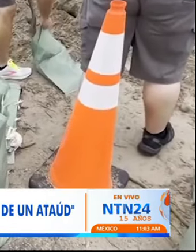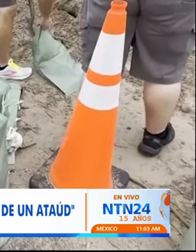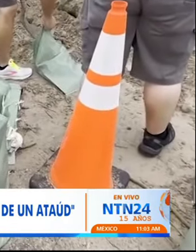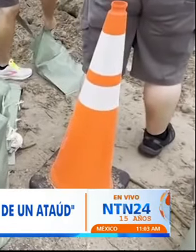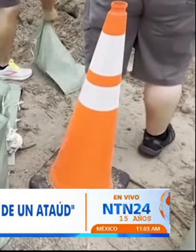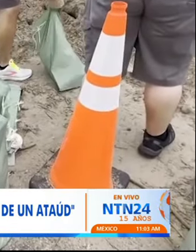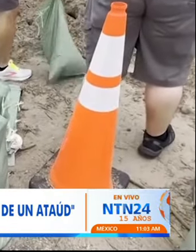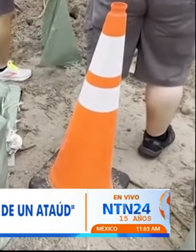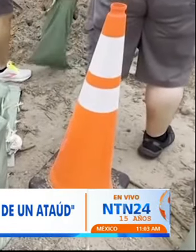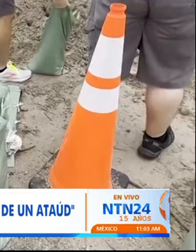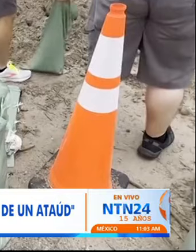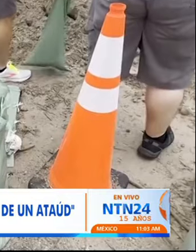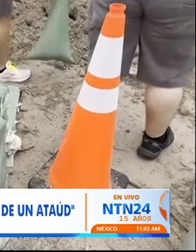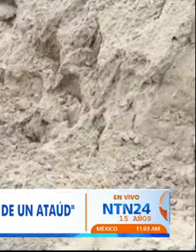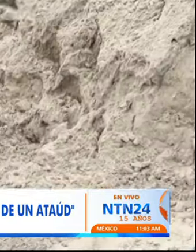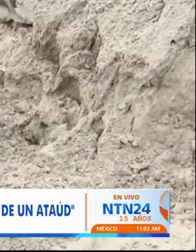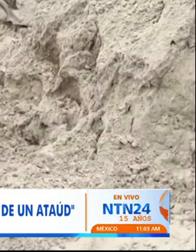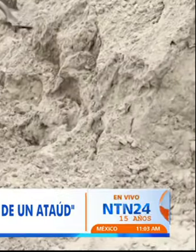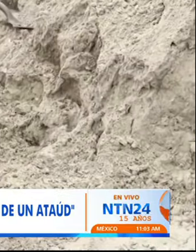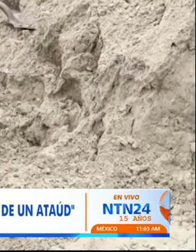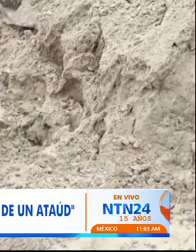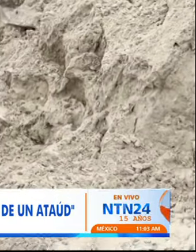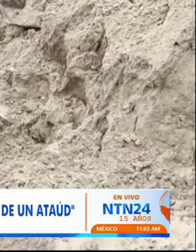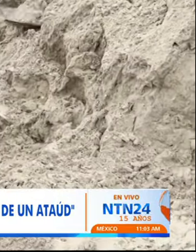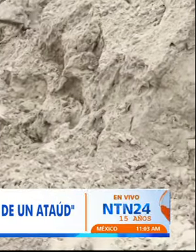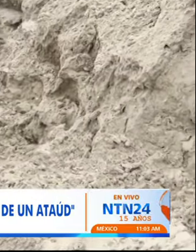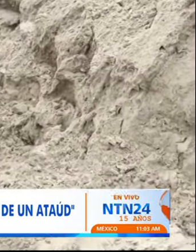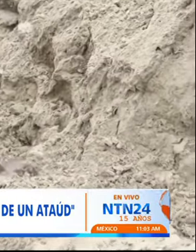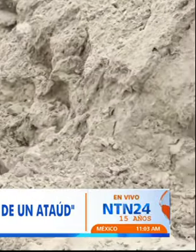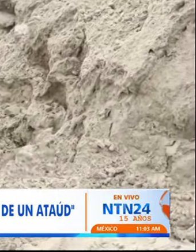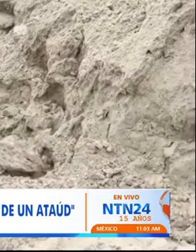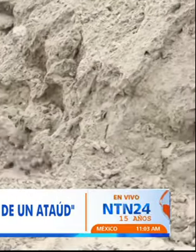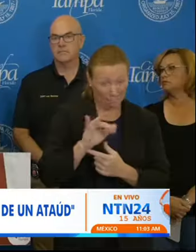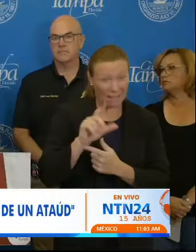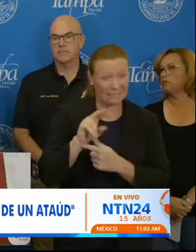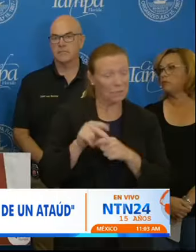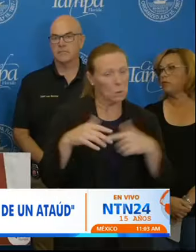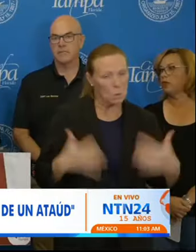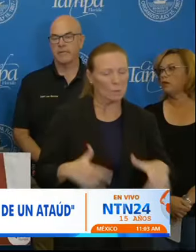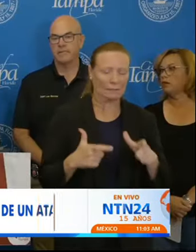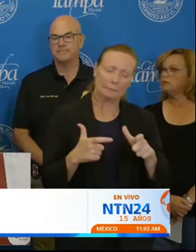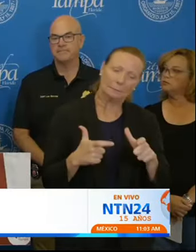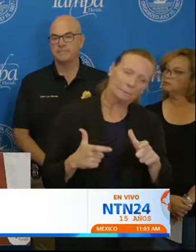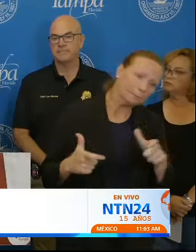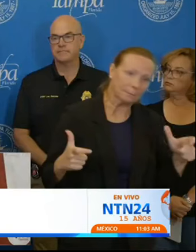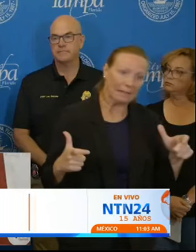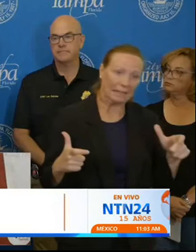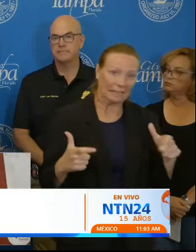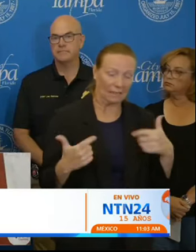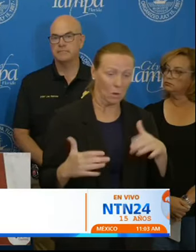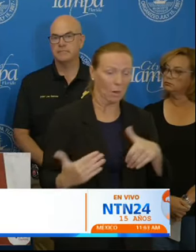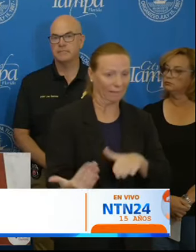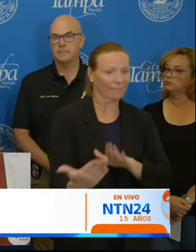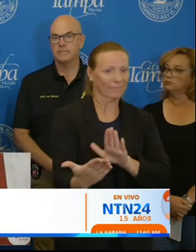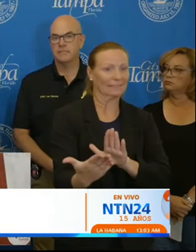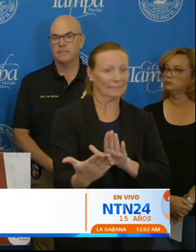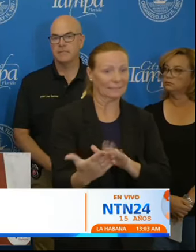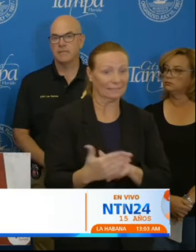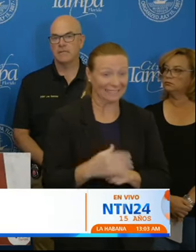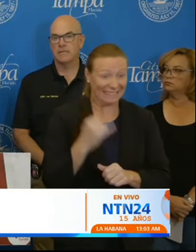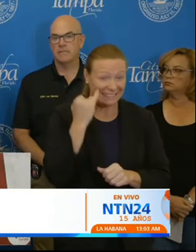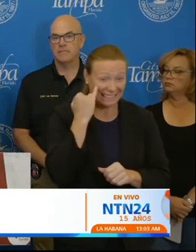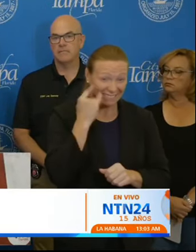mear refugios que pueden asistir a miles de evacuados cada uno si está en una casa de un solo piso que es golpeada por una